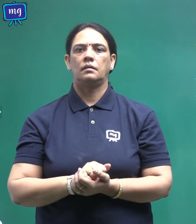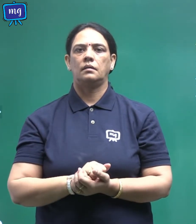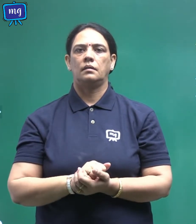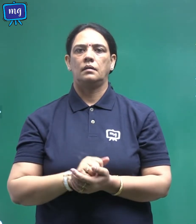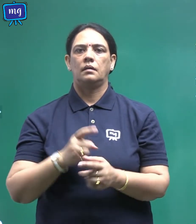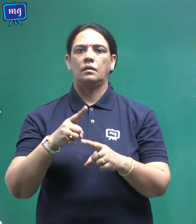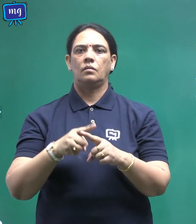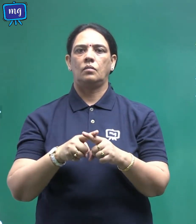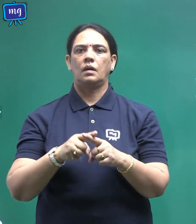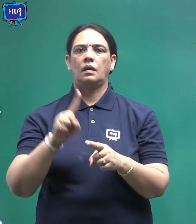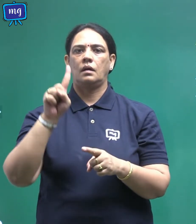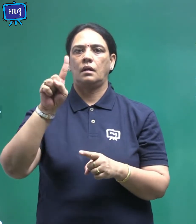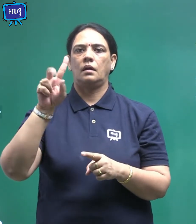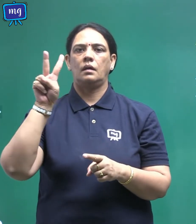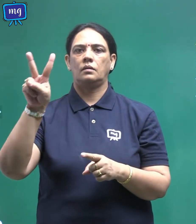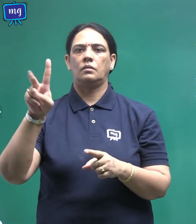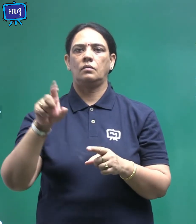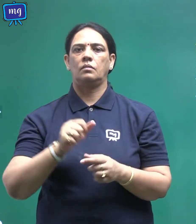गुणा